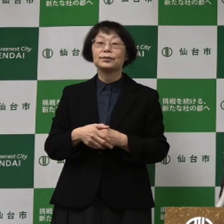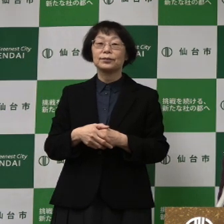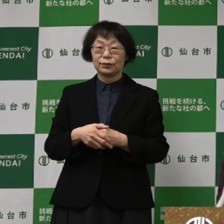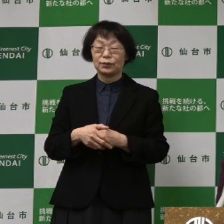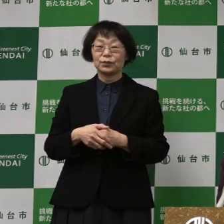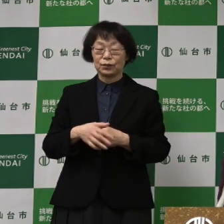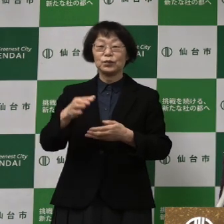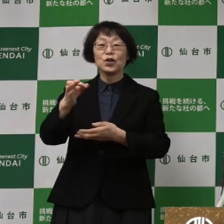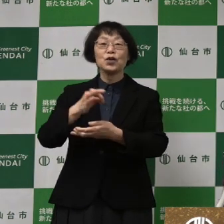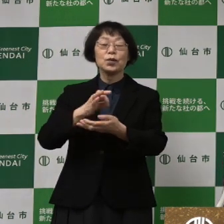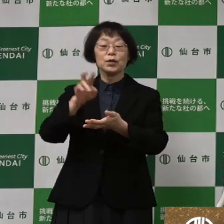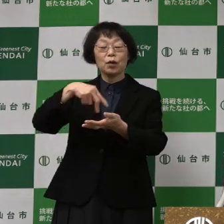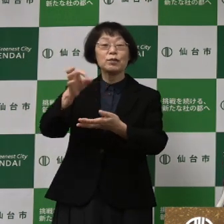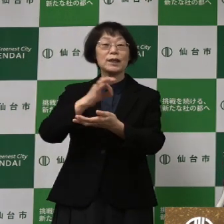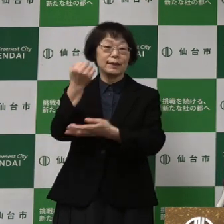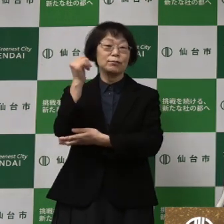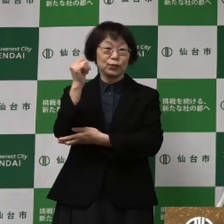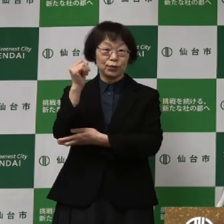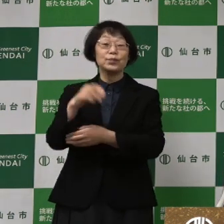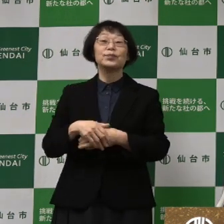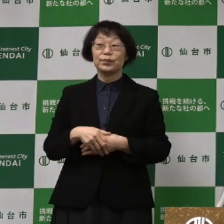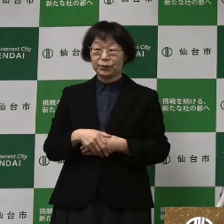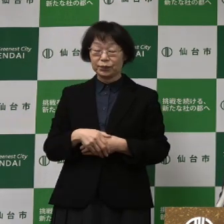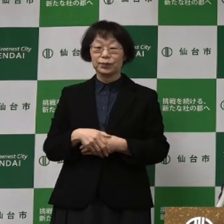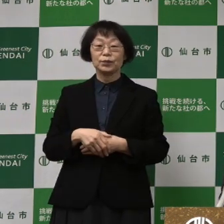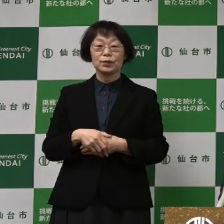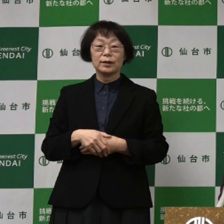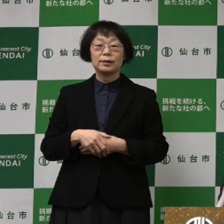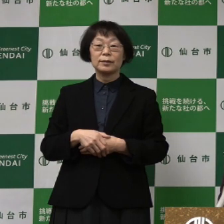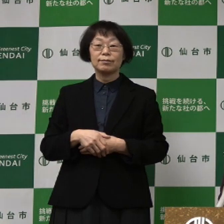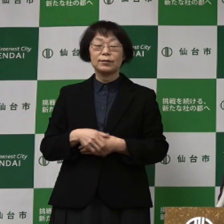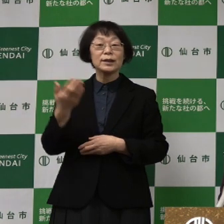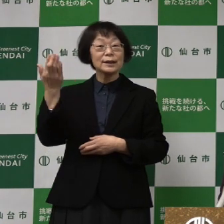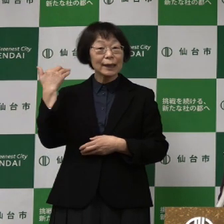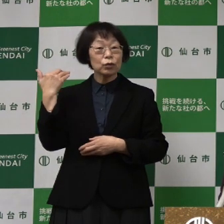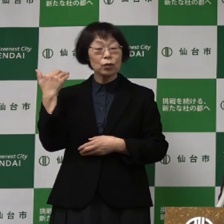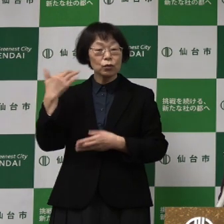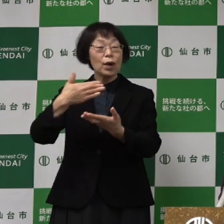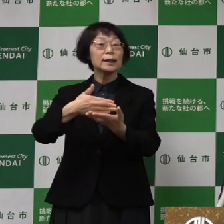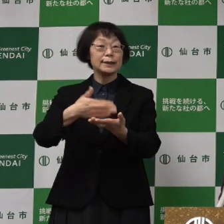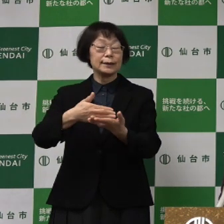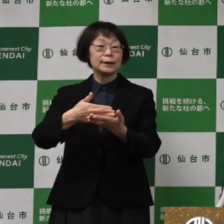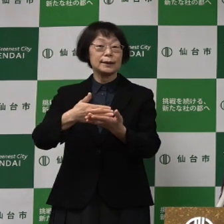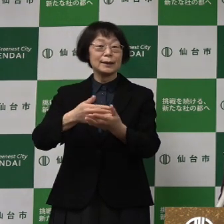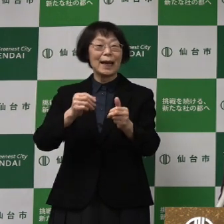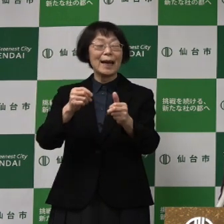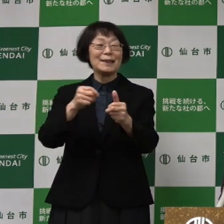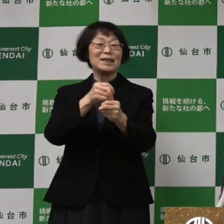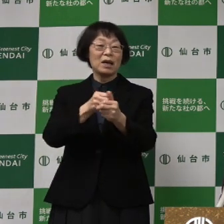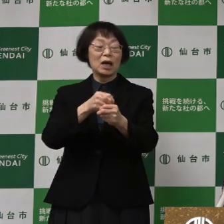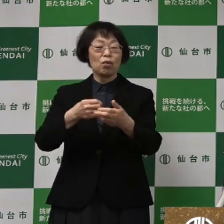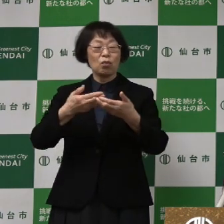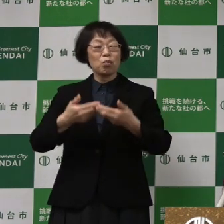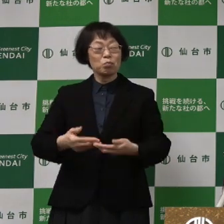読売新聞の長嶺です。すみません、先ほどのちょっとお話でいじめの重大事態のことについて、はい、